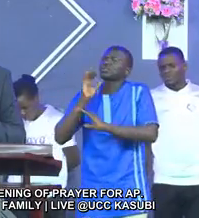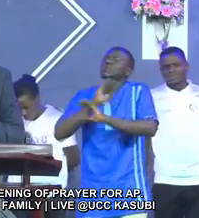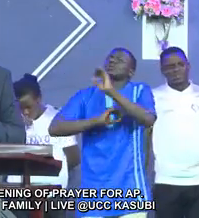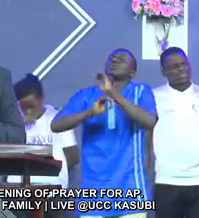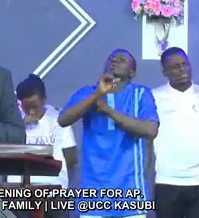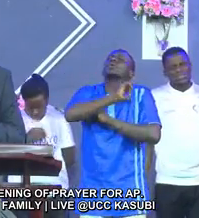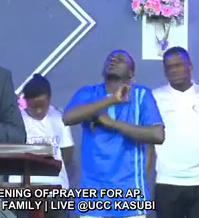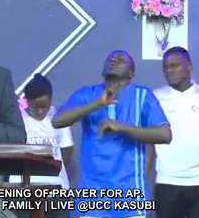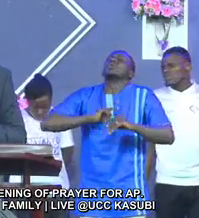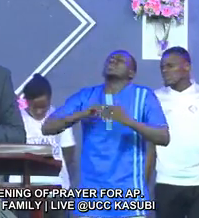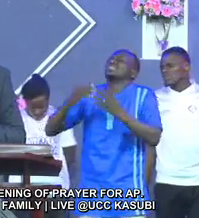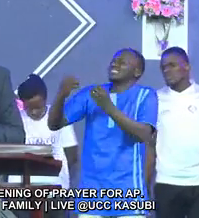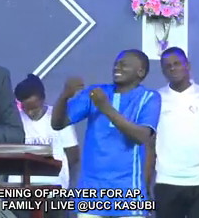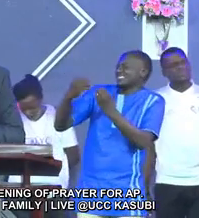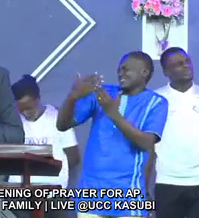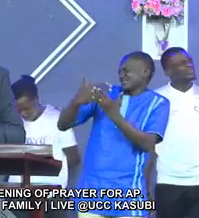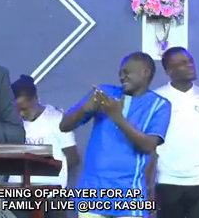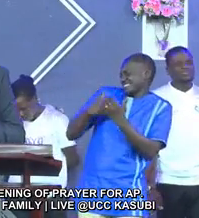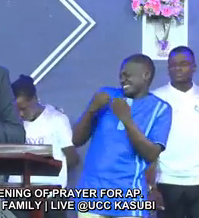otuwe ekyo ekitwala